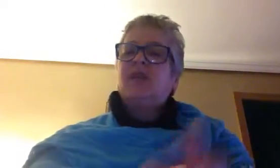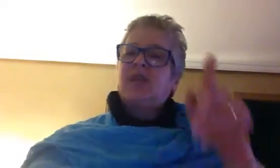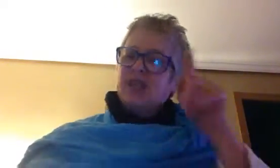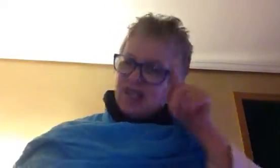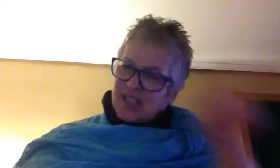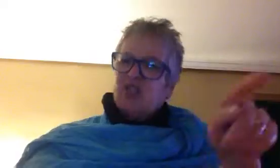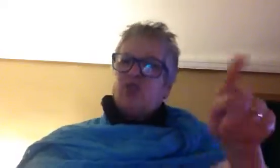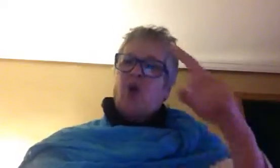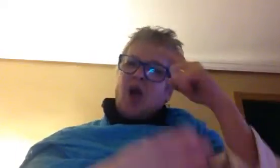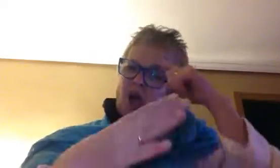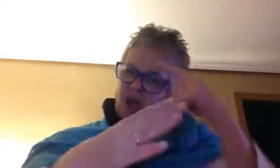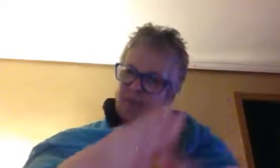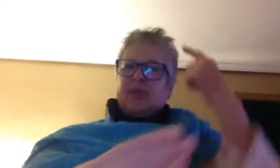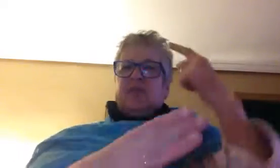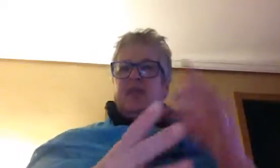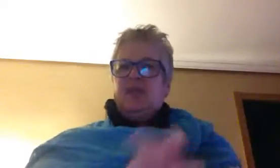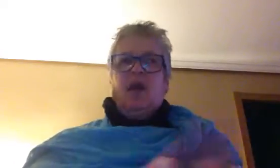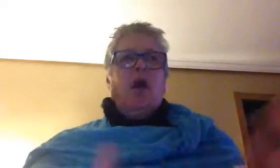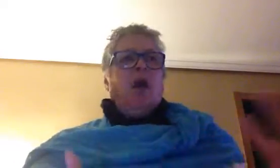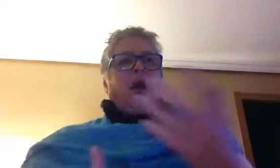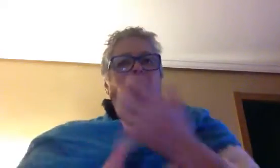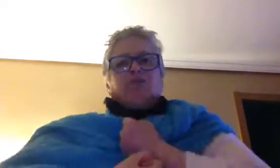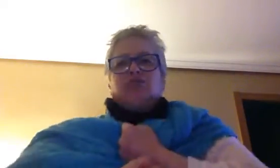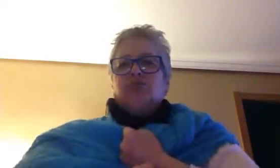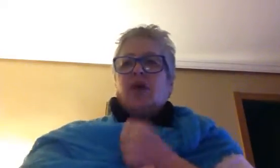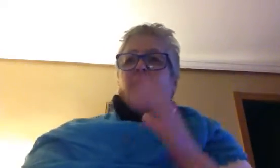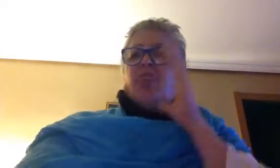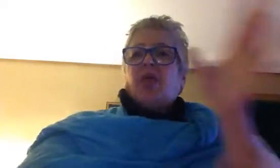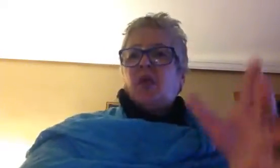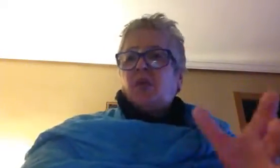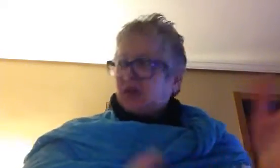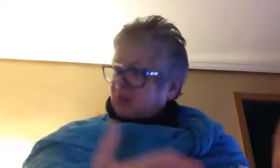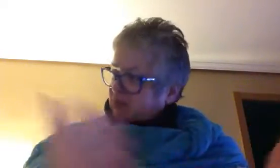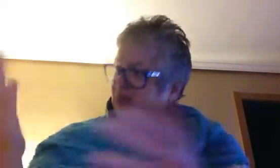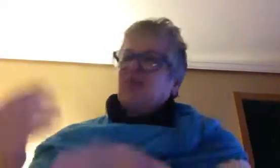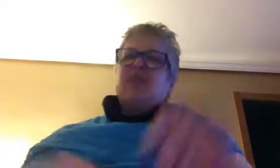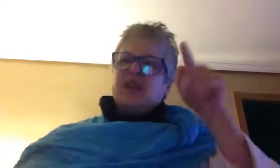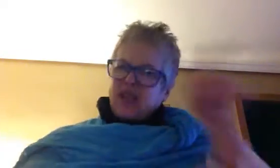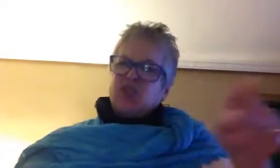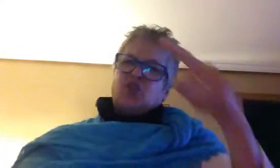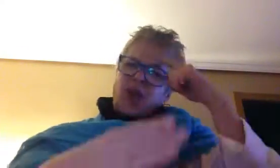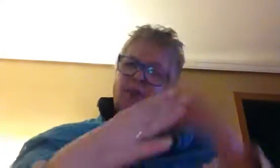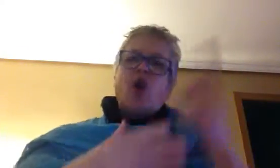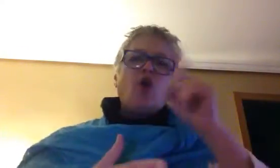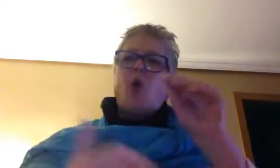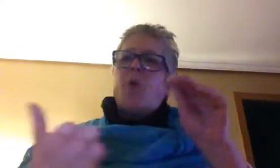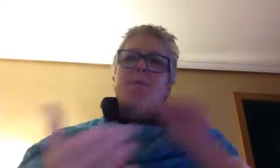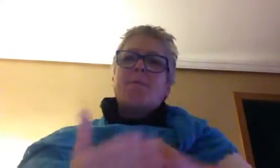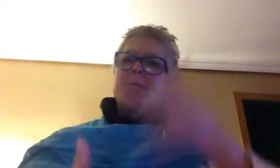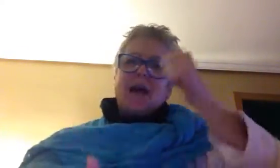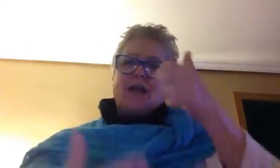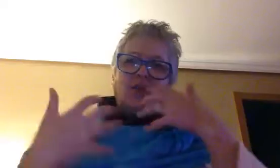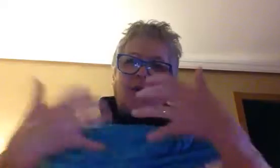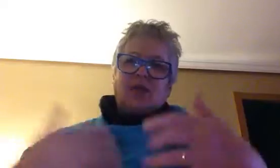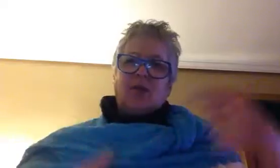Luis Bebito. Hola. Si te gusta hablar de Tinder. Si te gusta hablar de